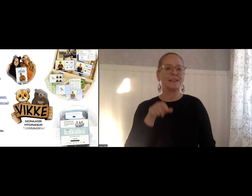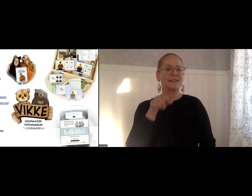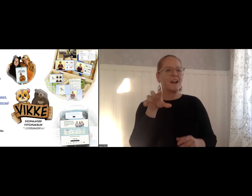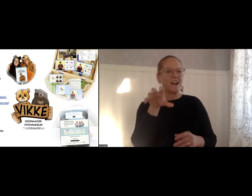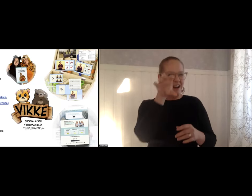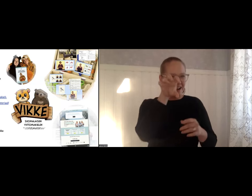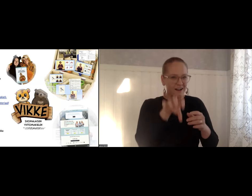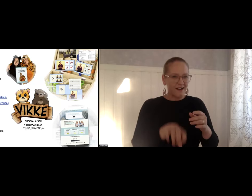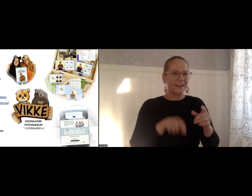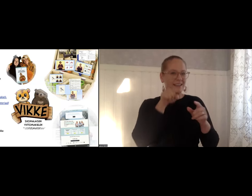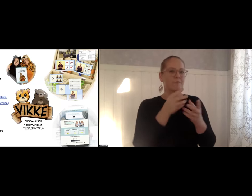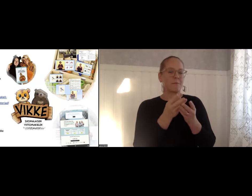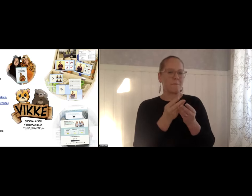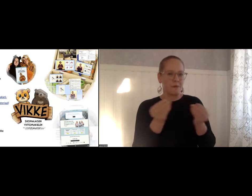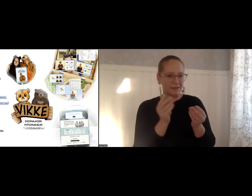verkkosivun materiaaleihin.